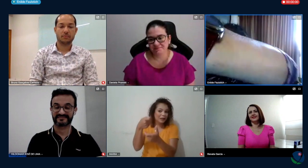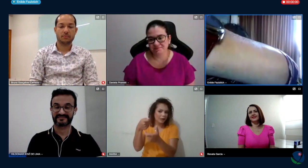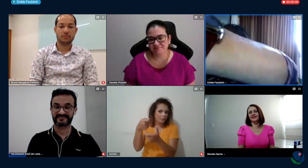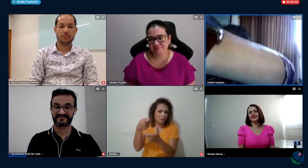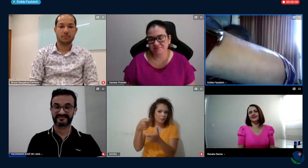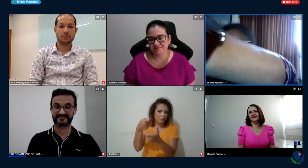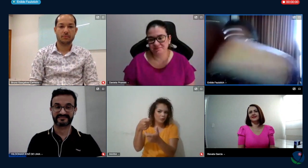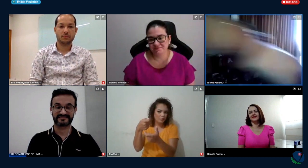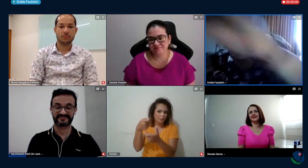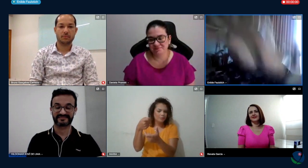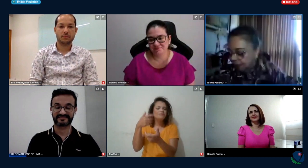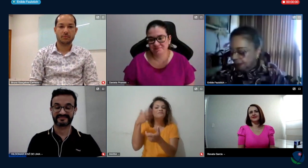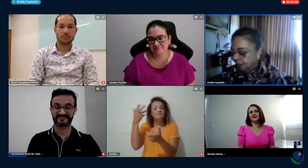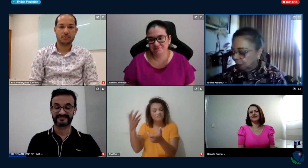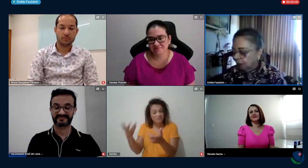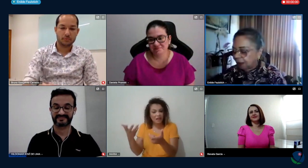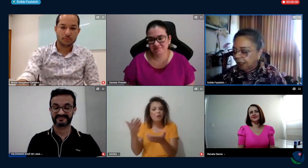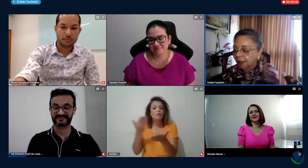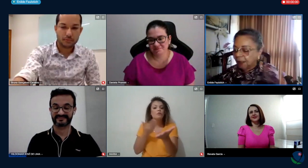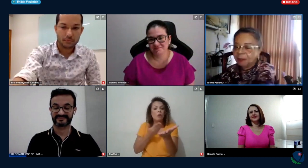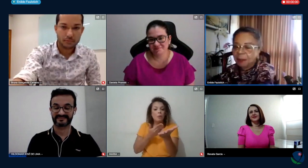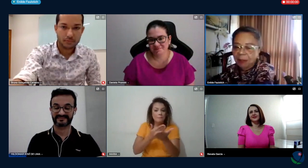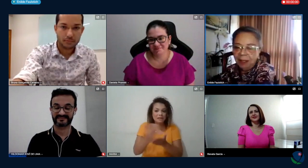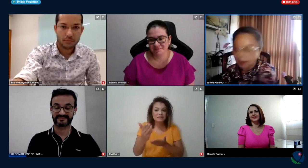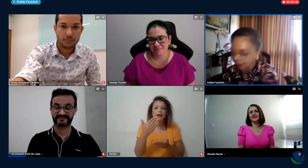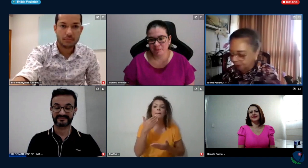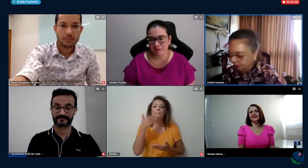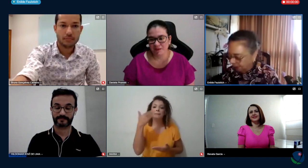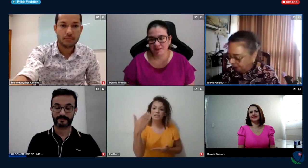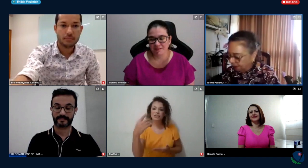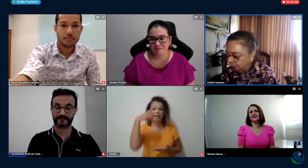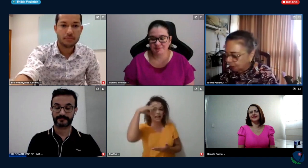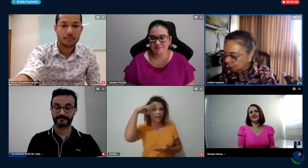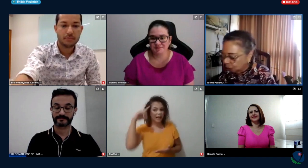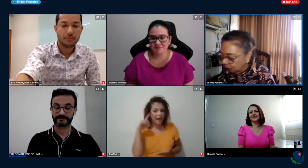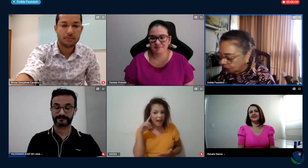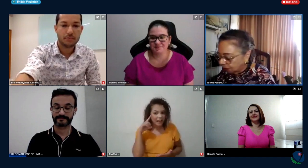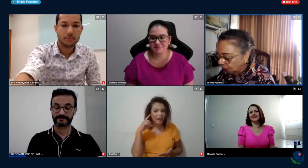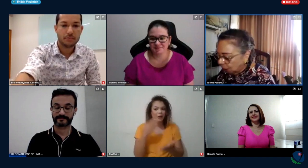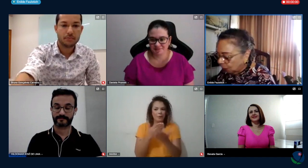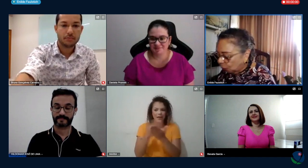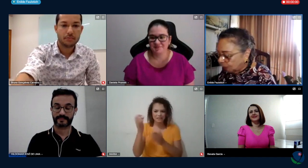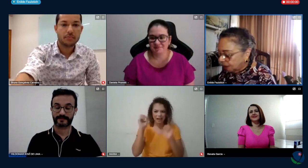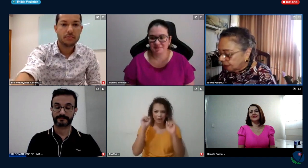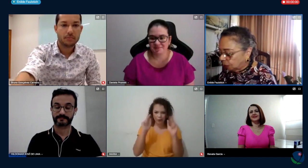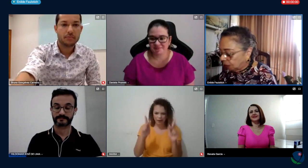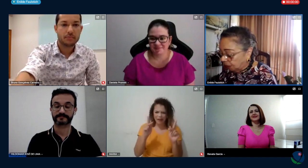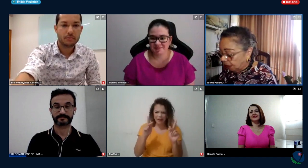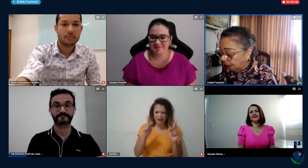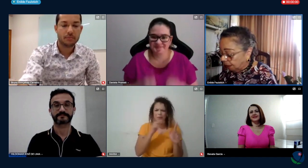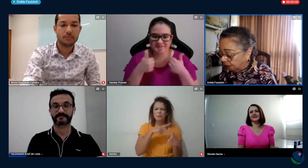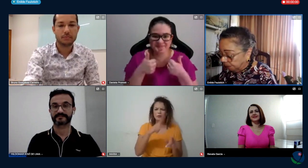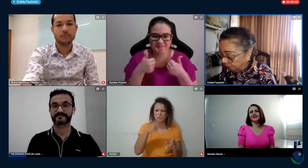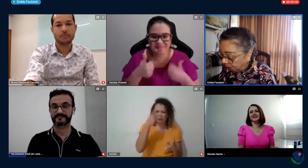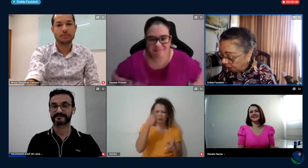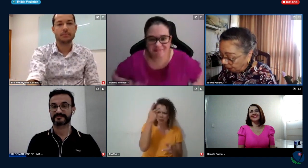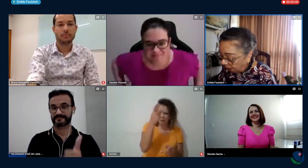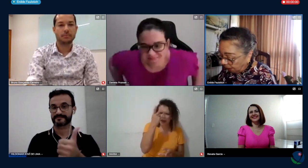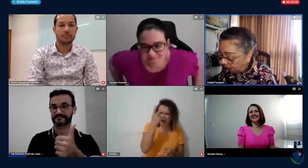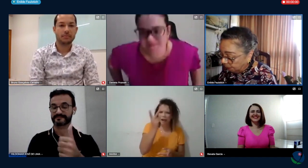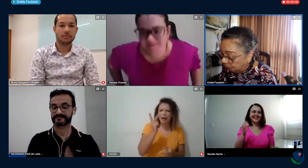então com. Ops, eu vou começar com Daniela, tá bem, professores? Eu vou começar com